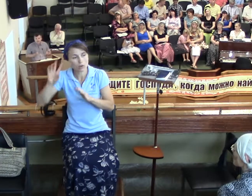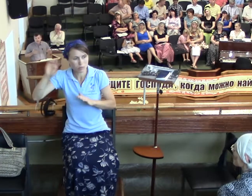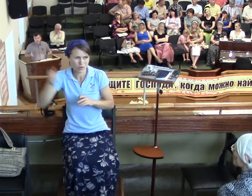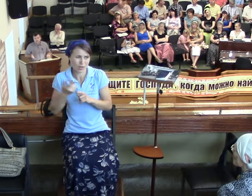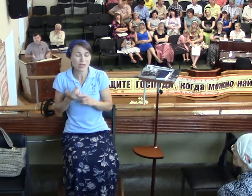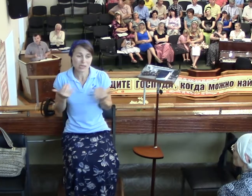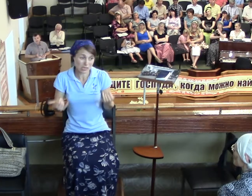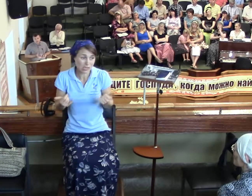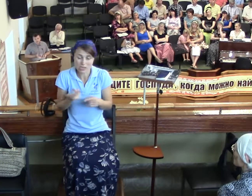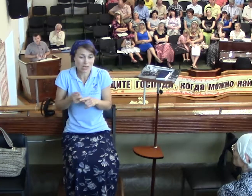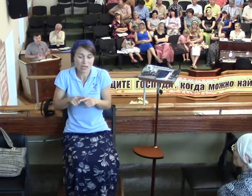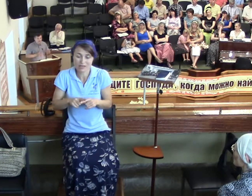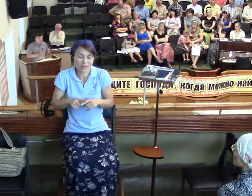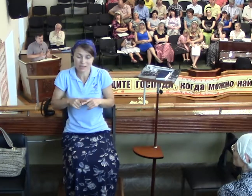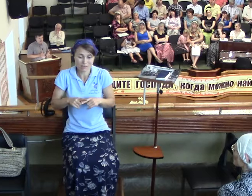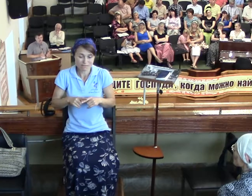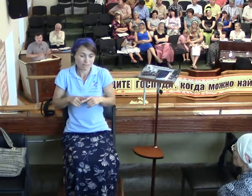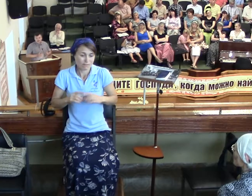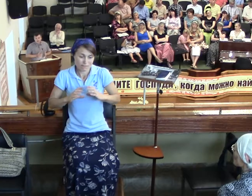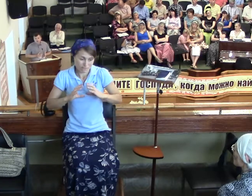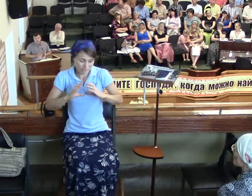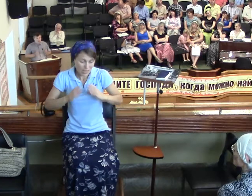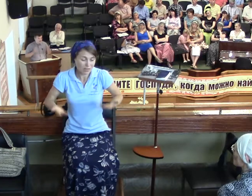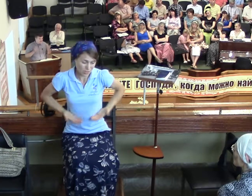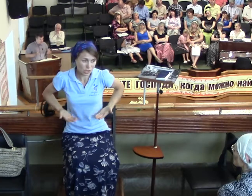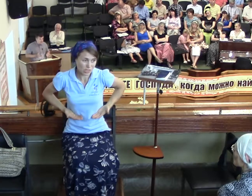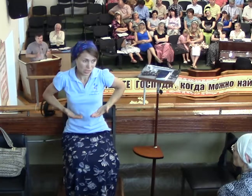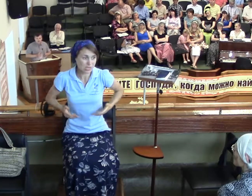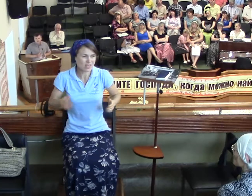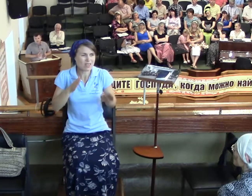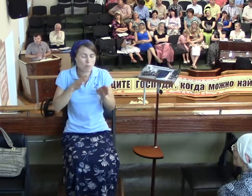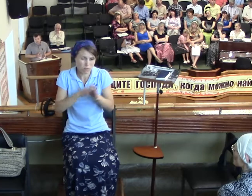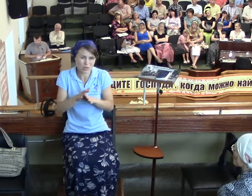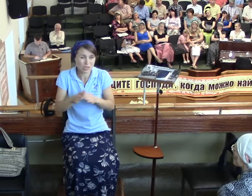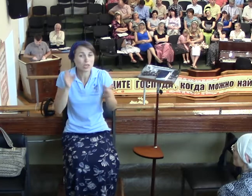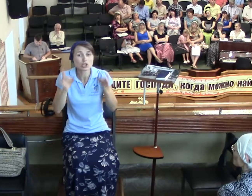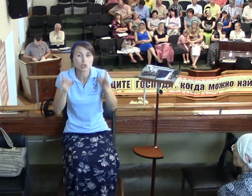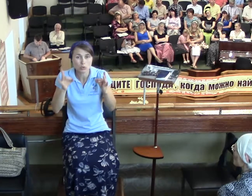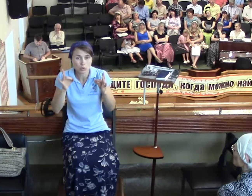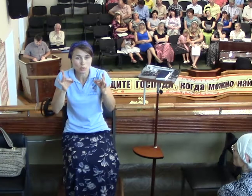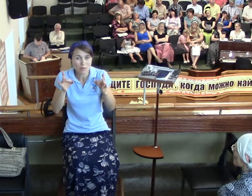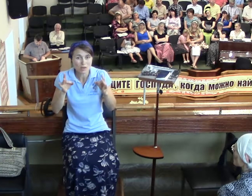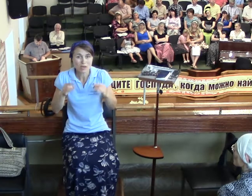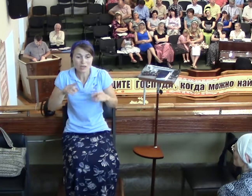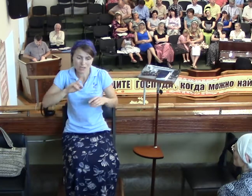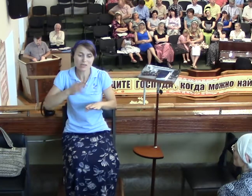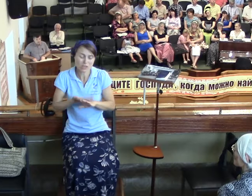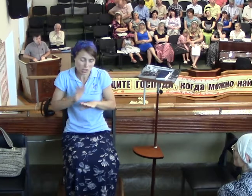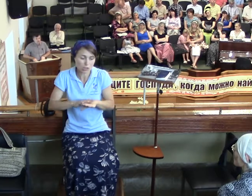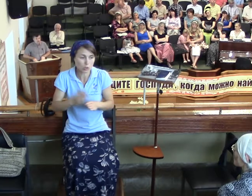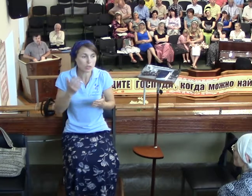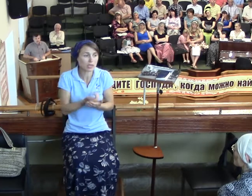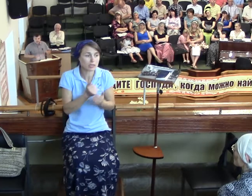суетой, у нас просто нет с вами времени остановиться для того, чтобы иметь тихое, может быть, молитвенное время для общения